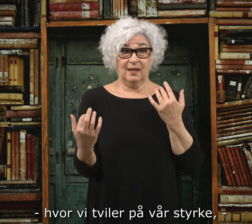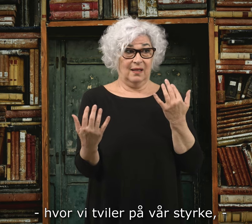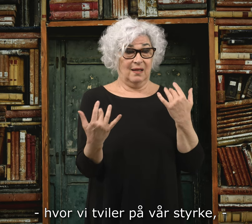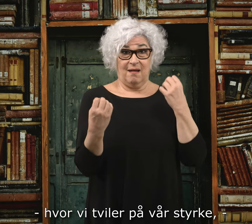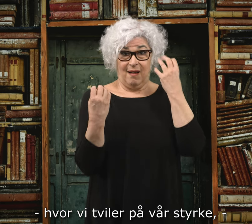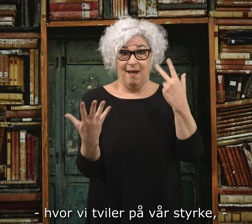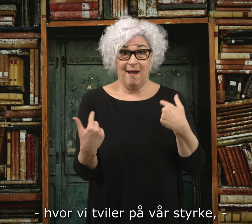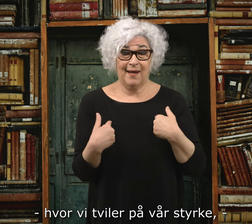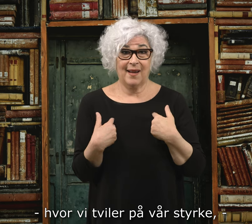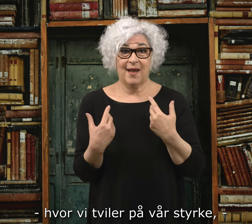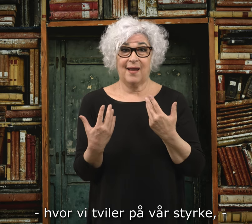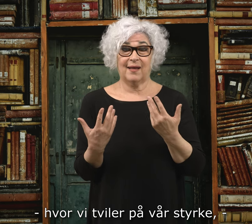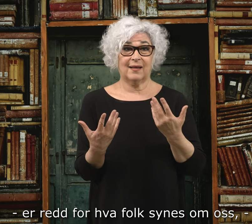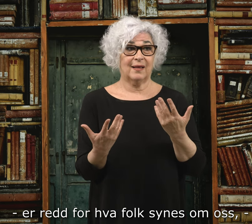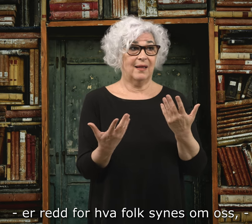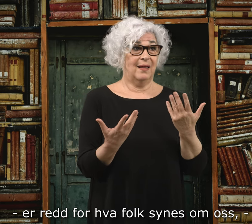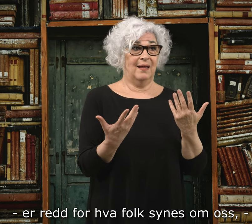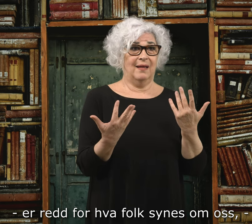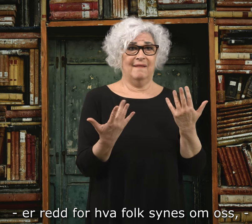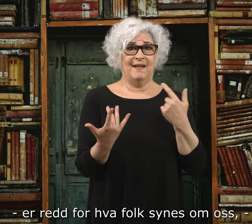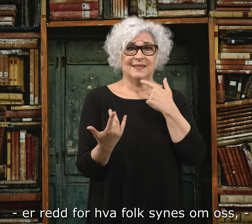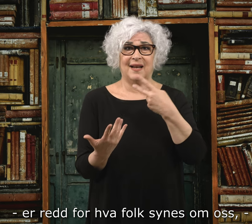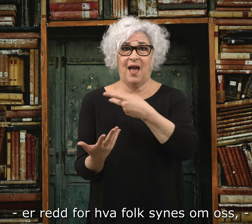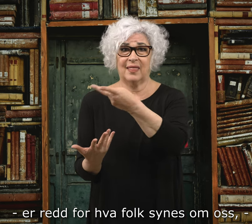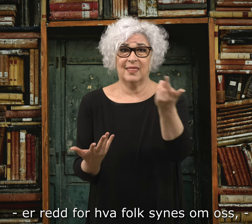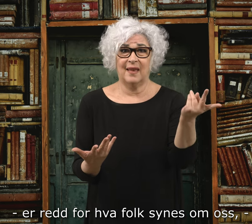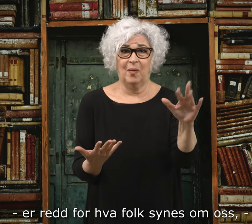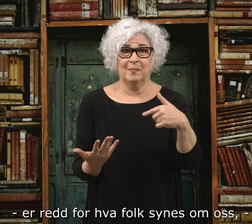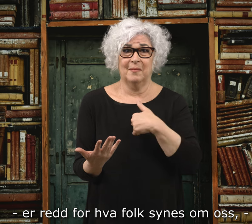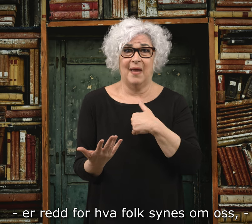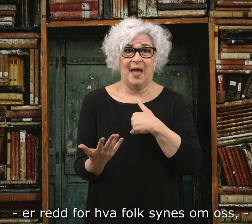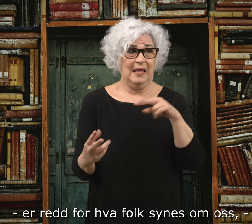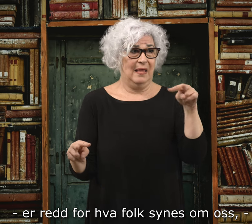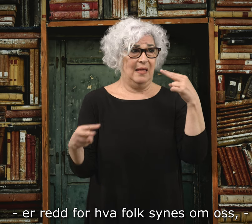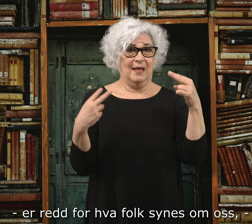styrke, er redd for hva folk synes om oss,